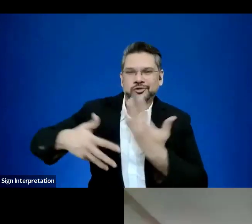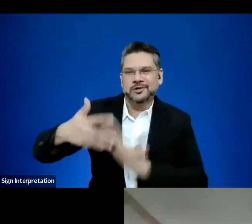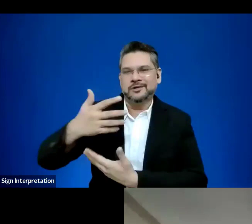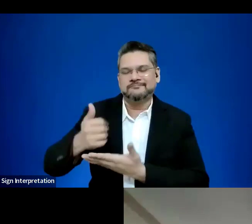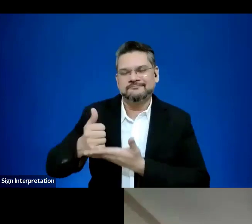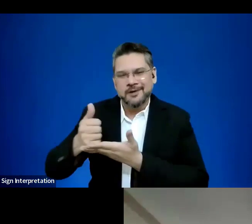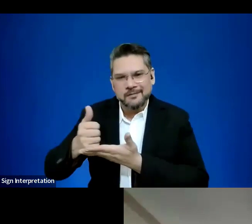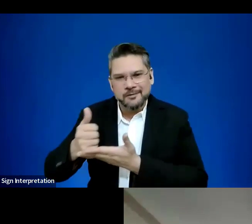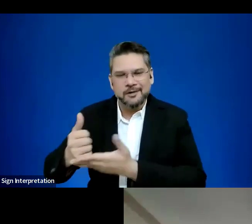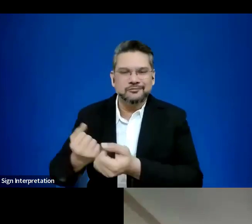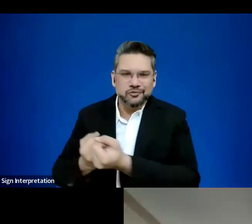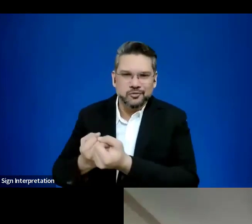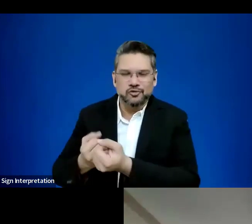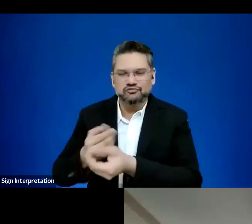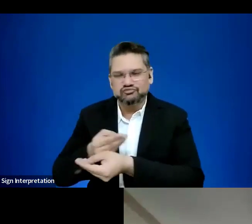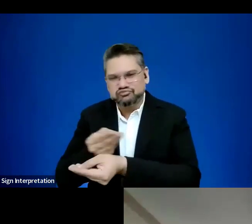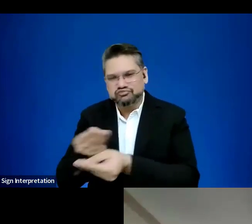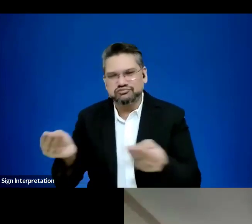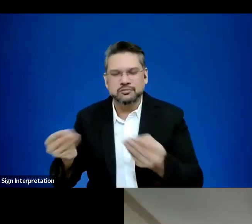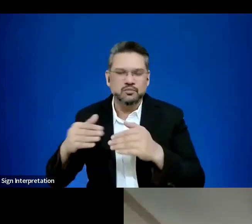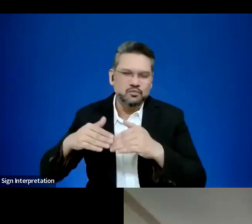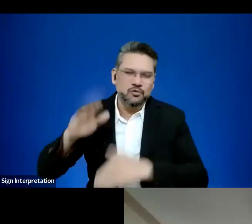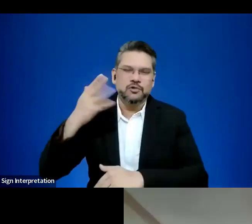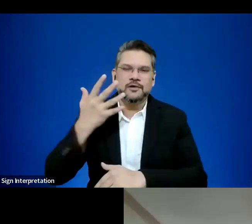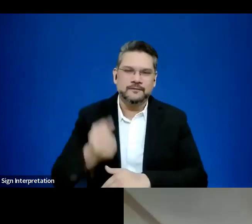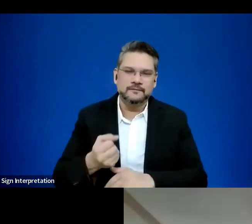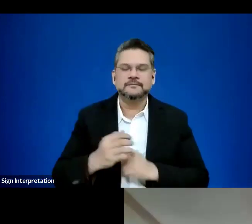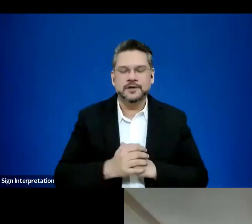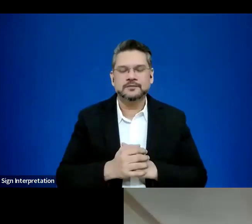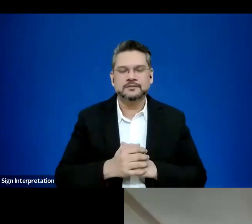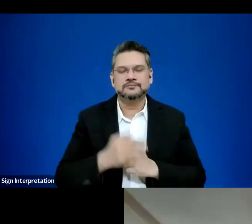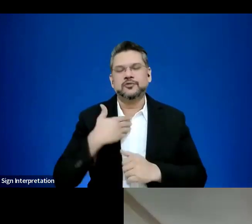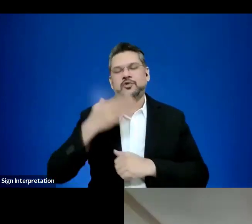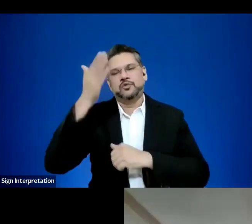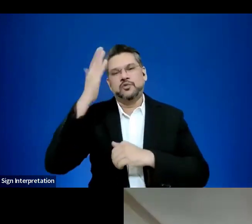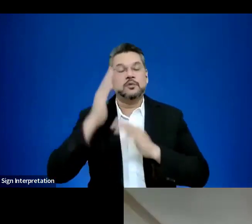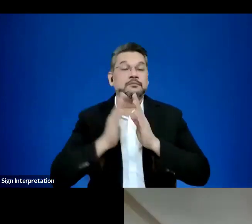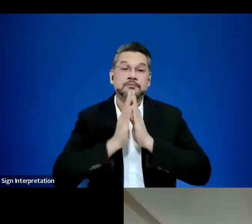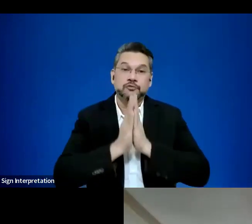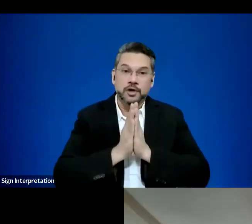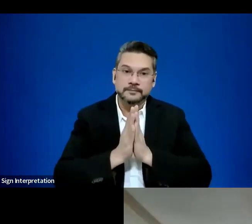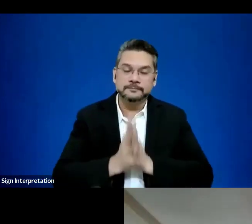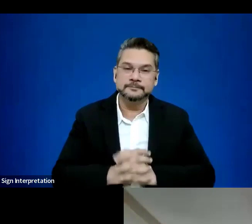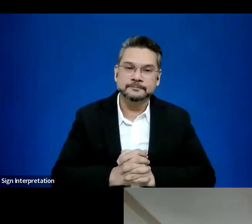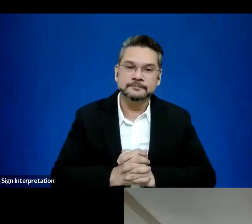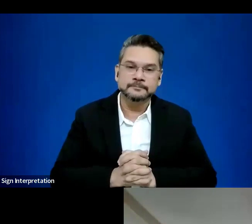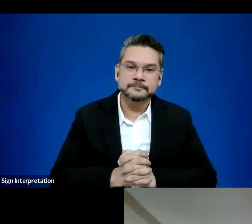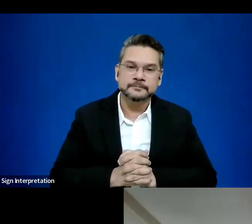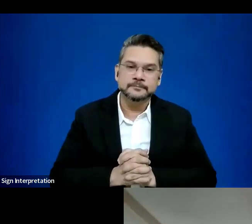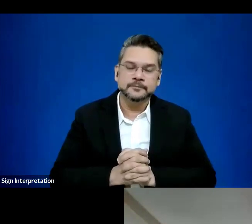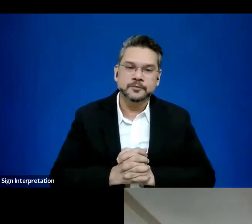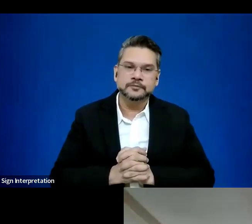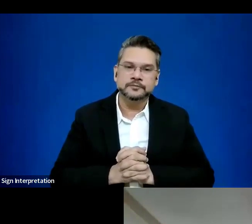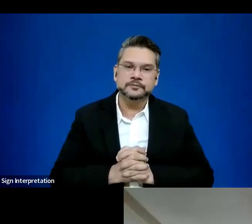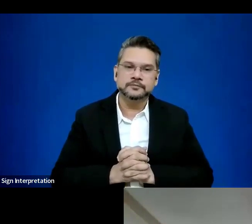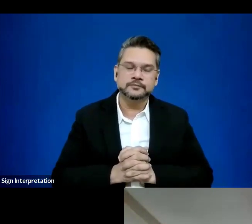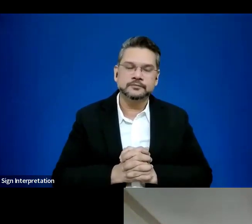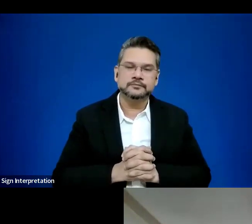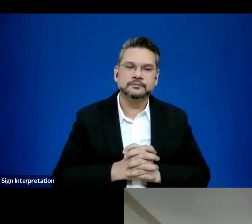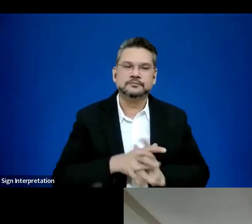多的人。但是呢，他为我们的社区做了非常大的贡献。